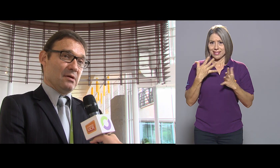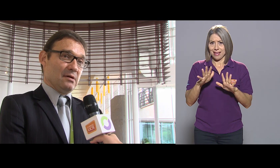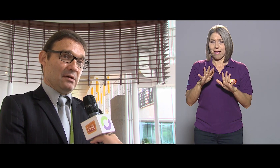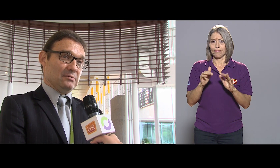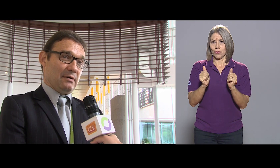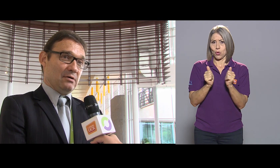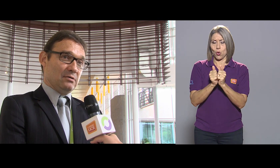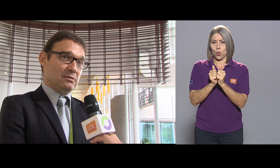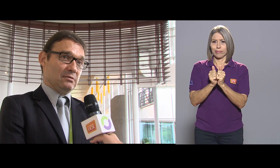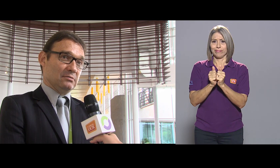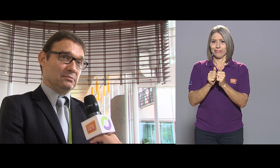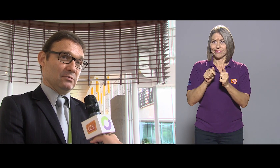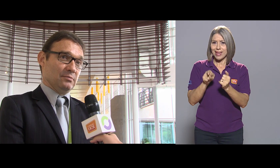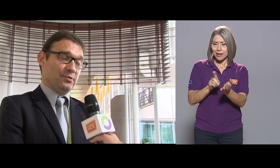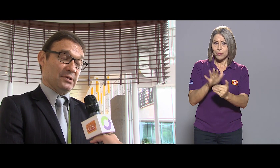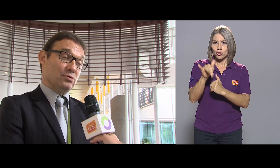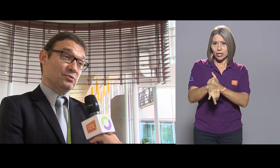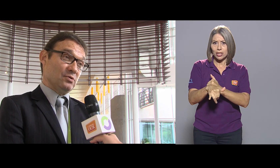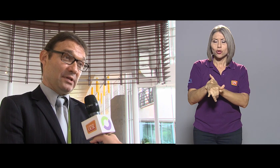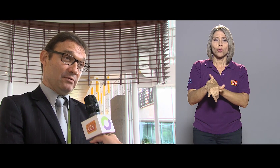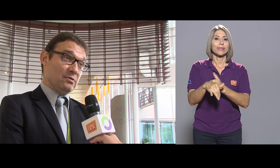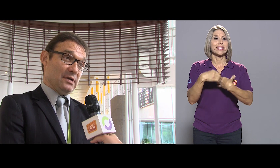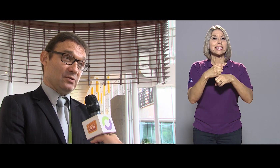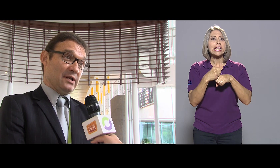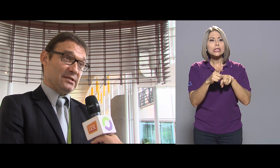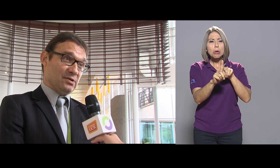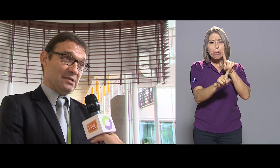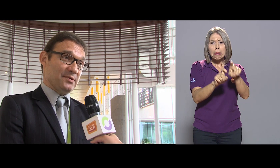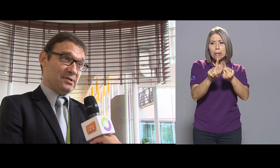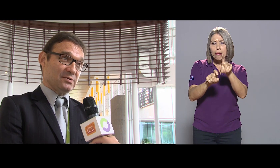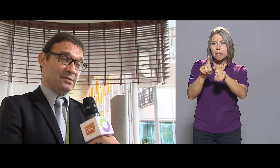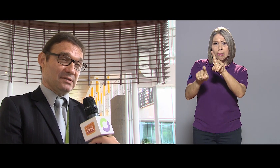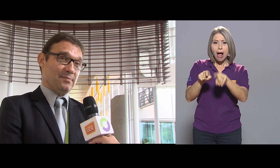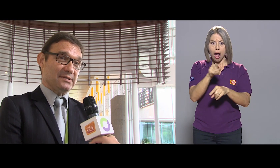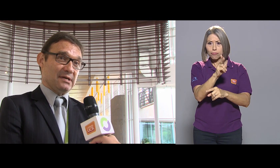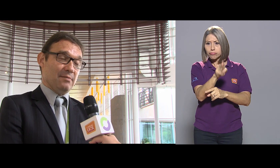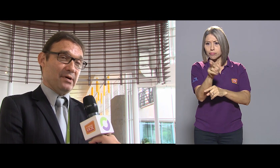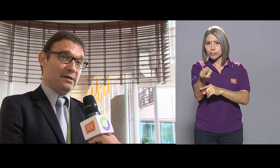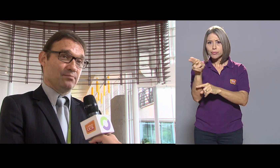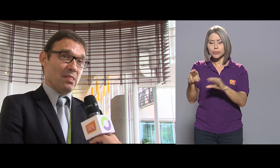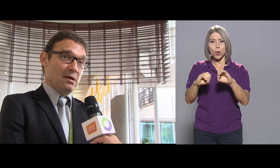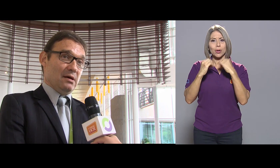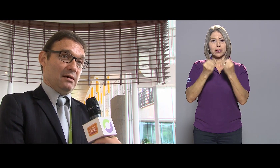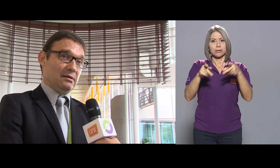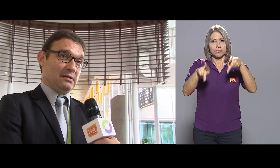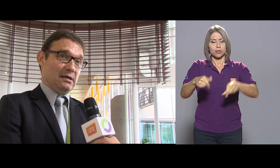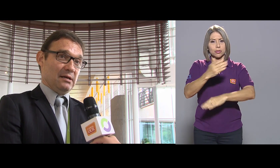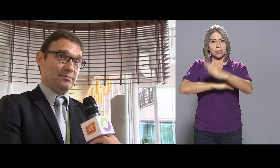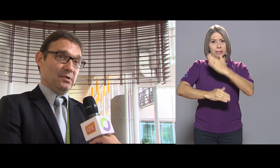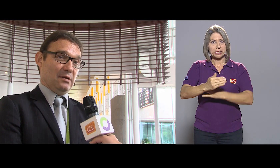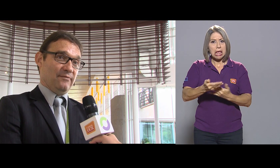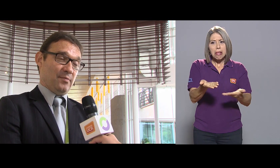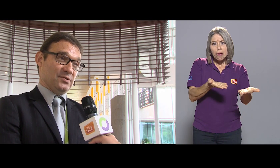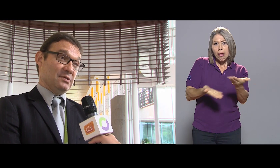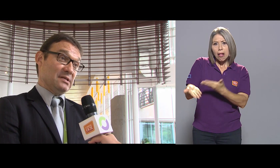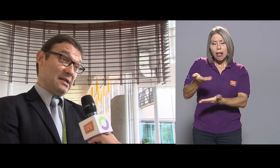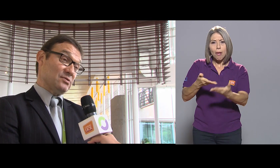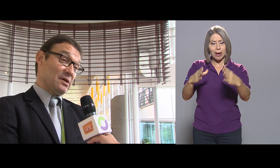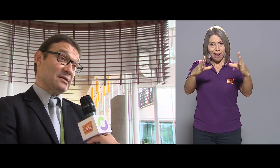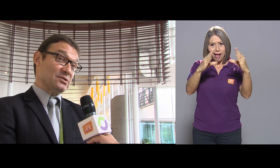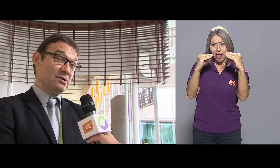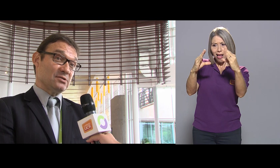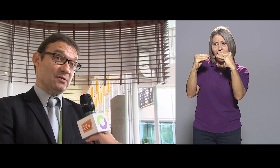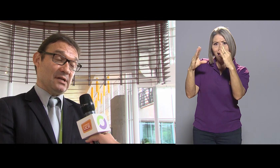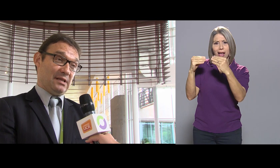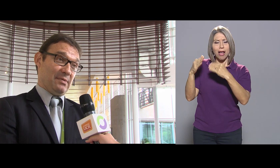proyecto, un proceso consultivo con las organizaciones de personas con discapacidad para tener información desde